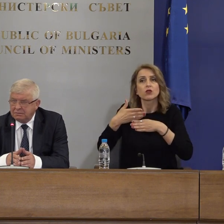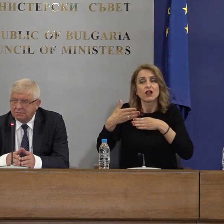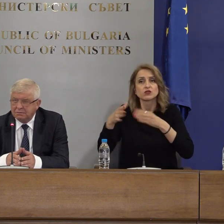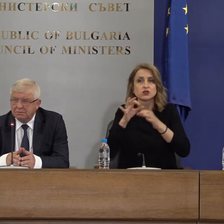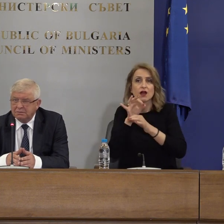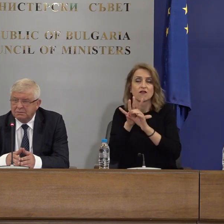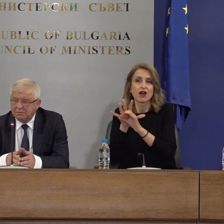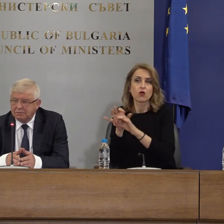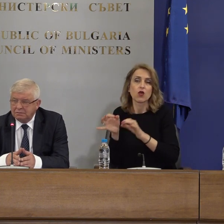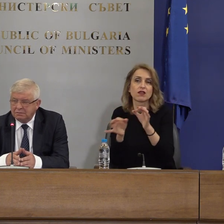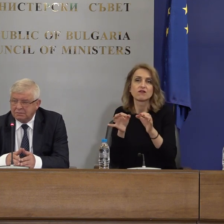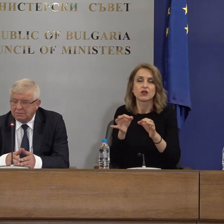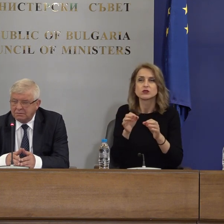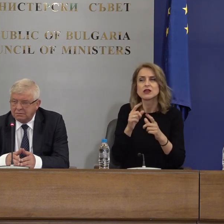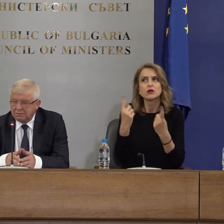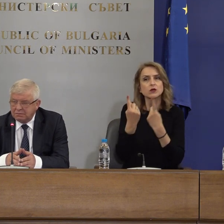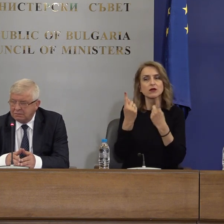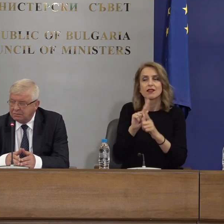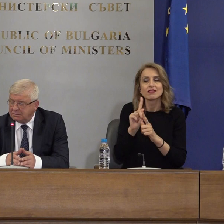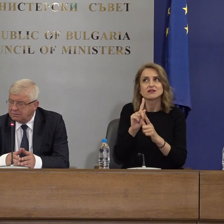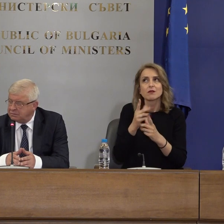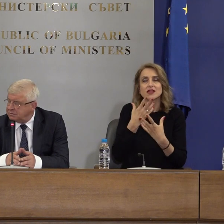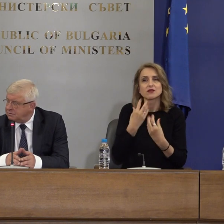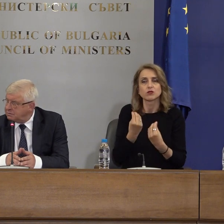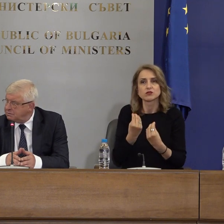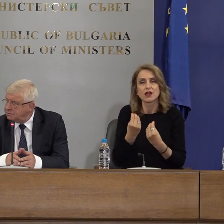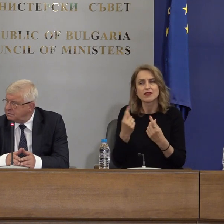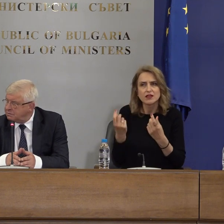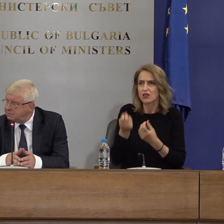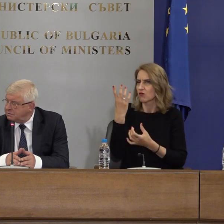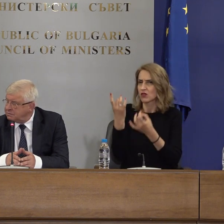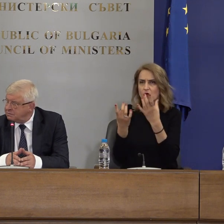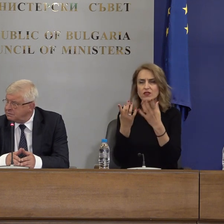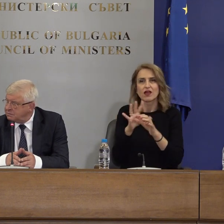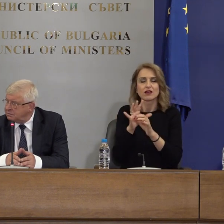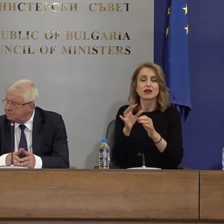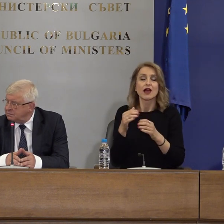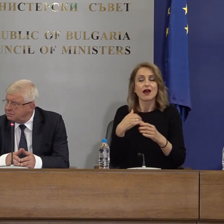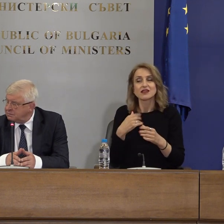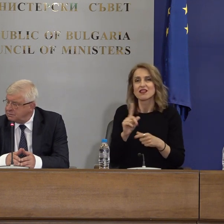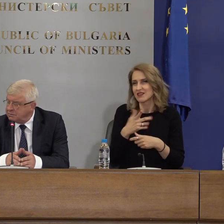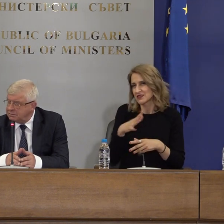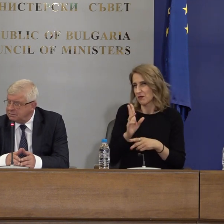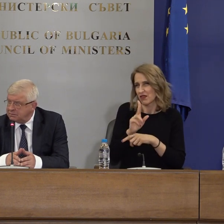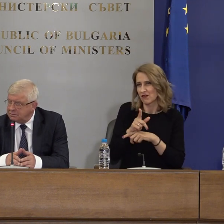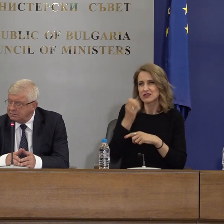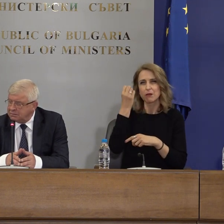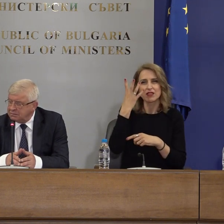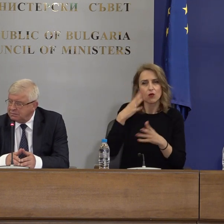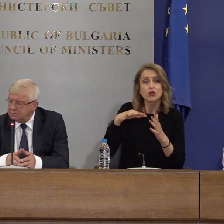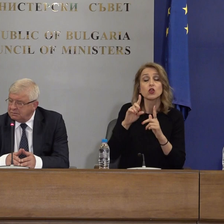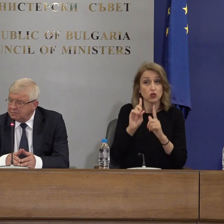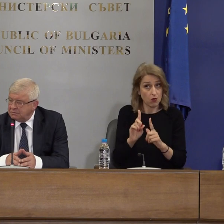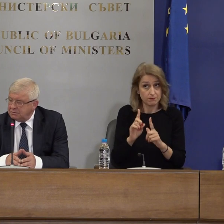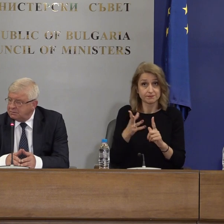някои особености, с които не сме добре запознати. Аз не исках да влизам в такава малко научна сфера, но ще ви кажа, че съвсем